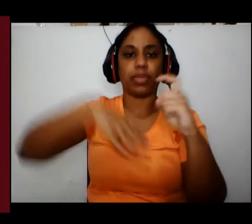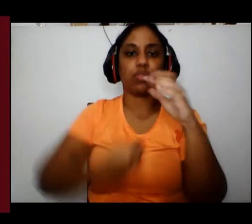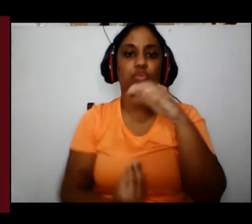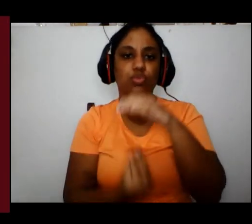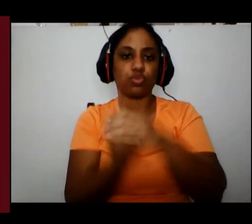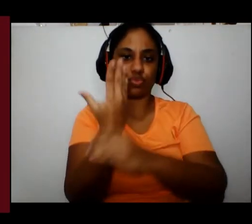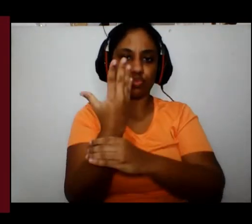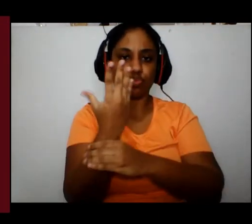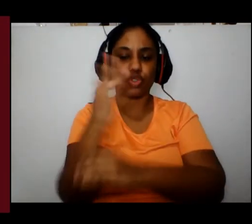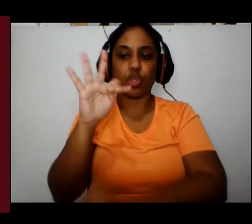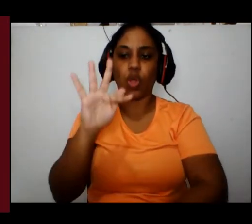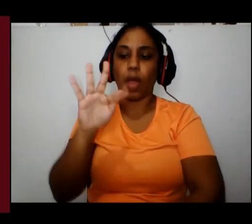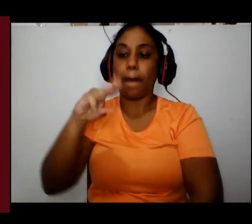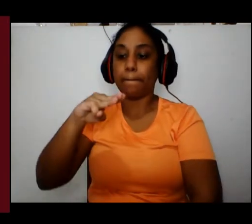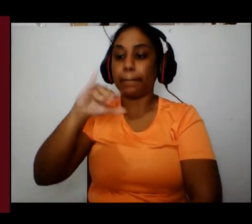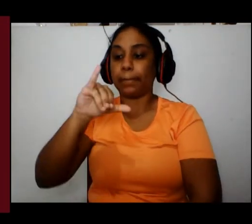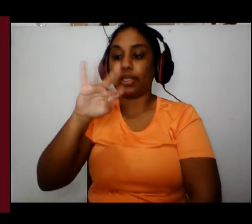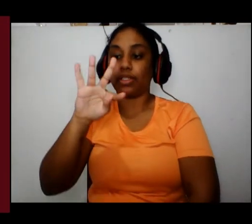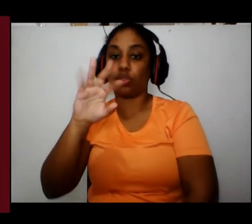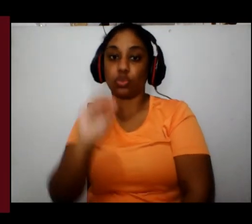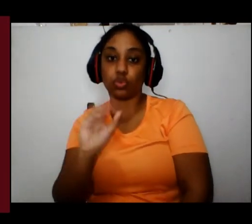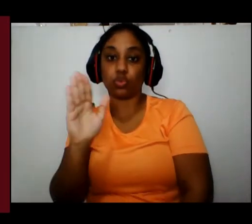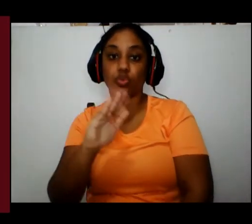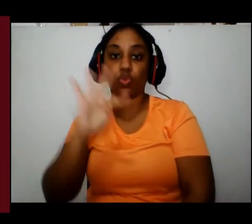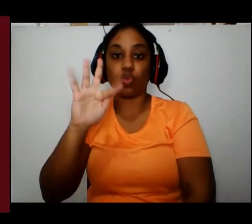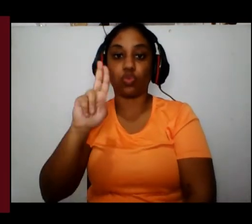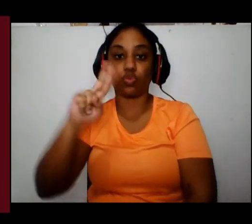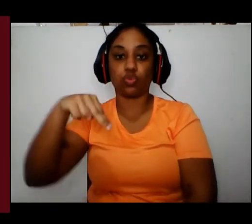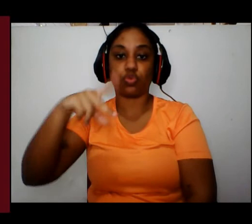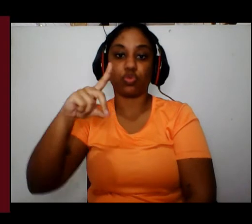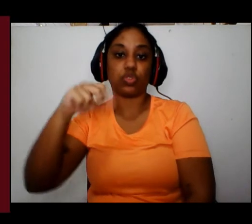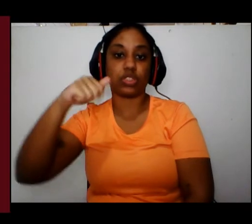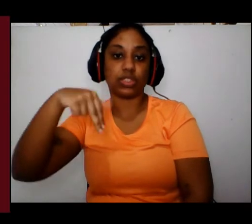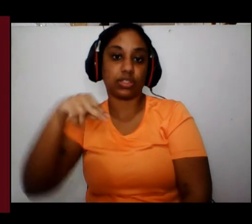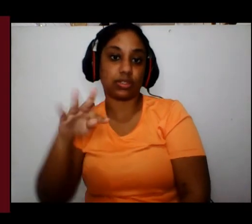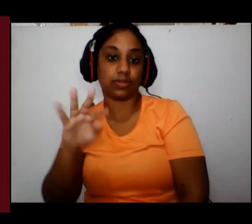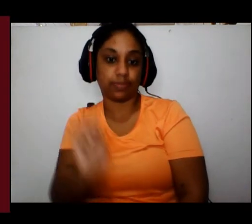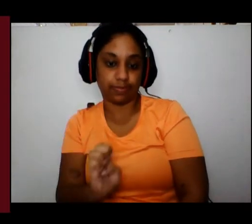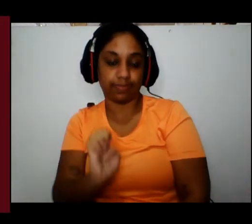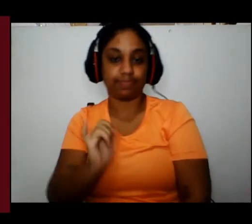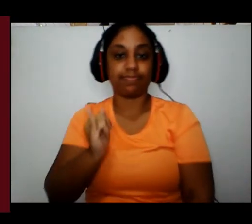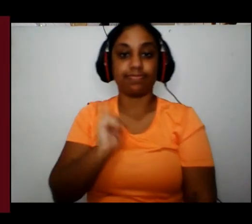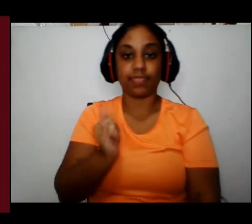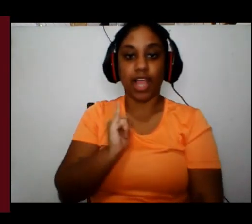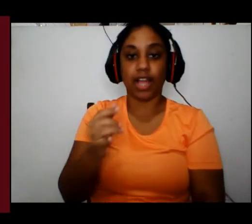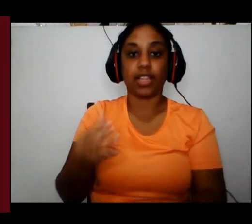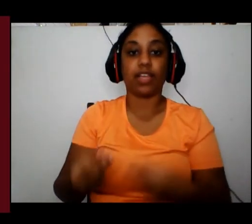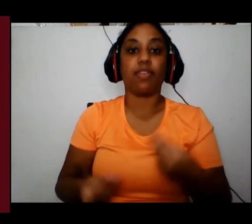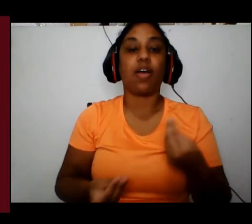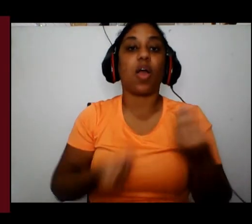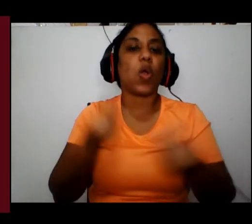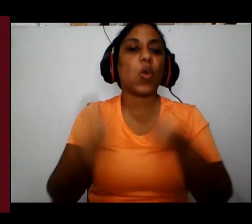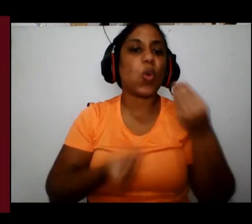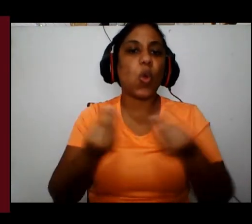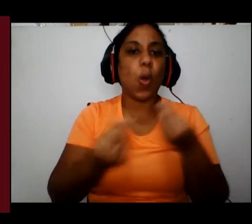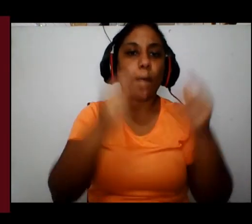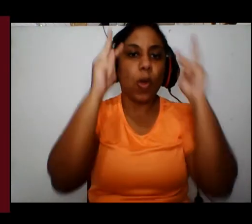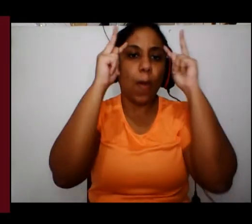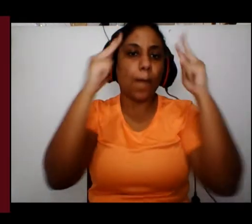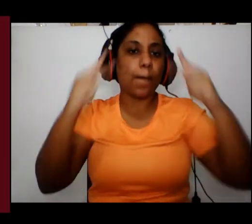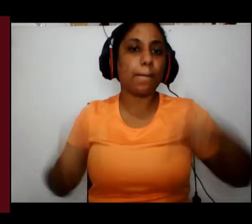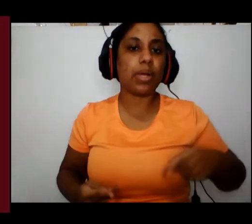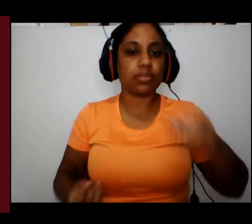povo, também são considerados mitos fundantes, narrativas que contam como se originou